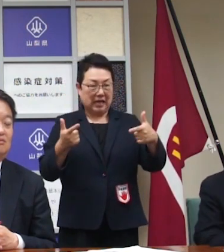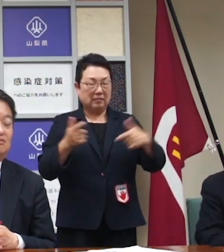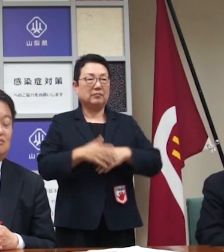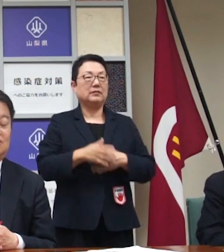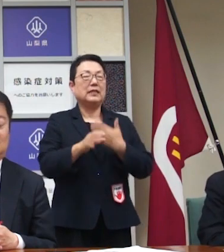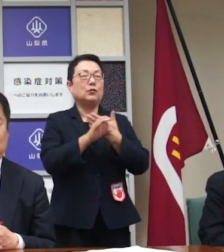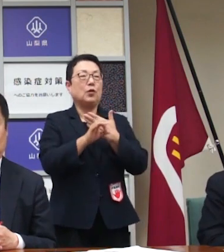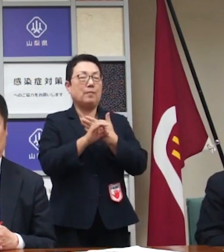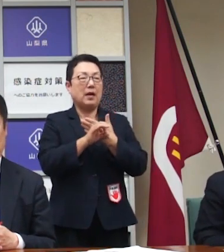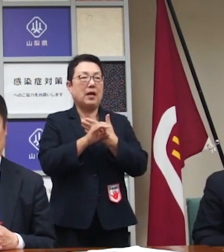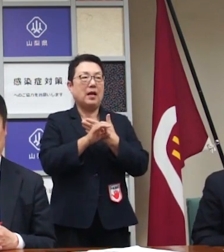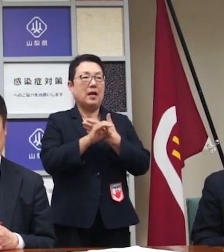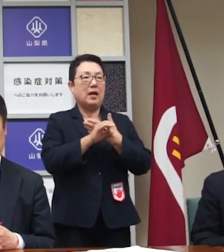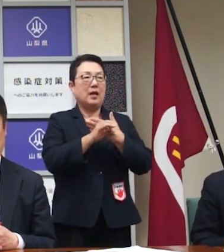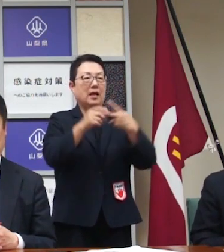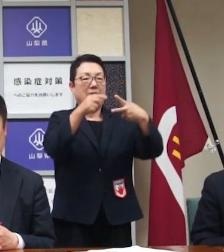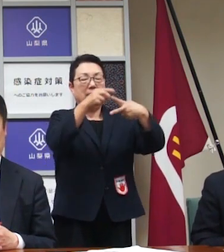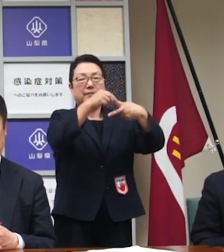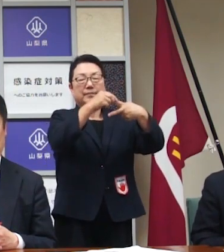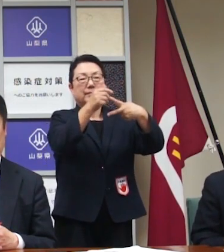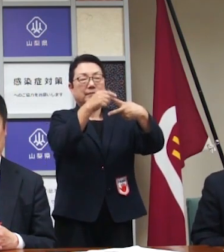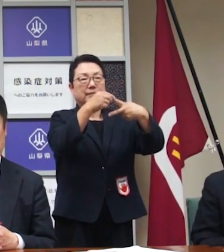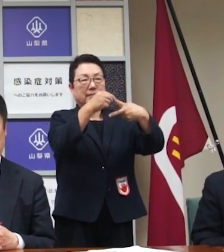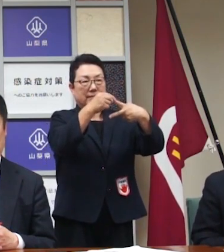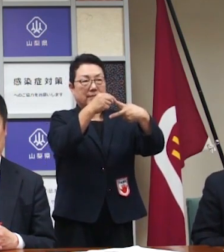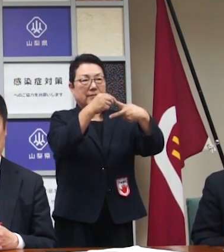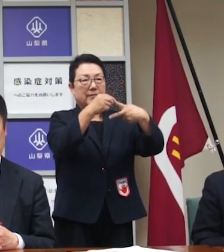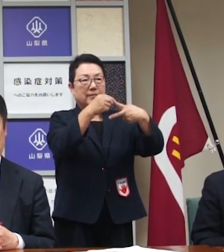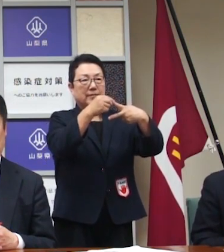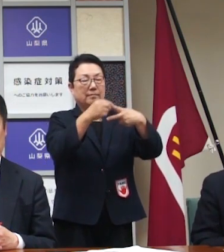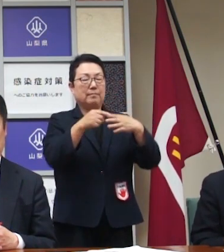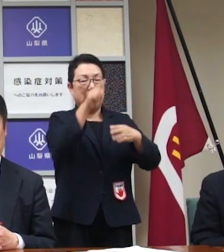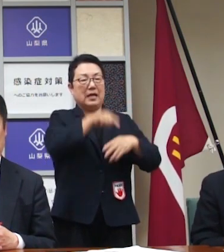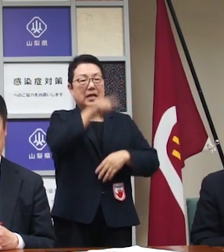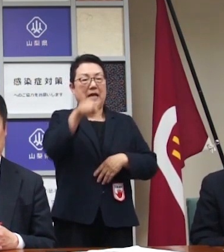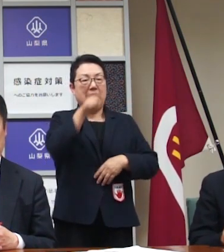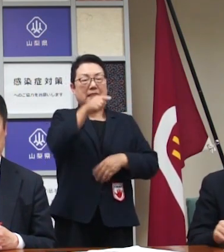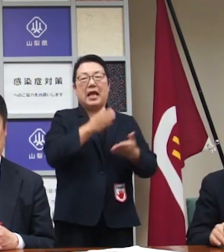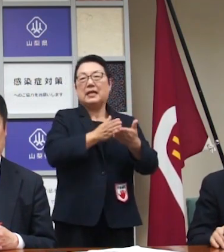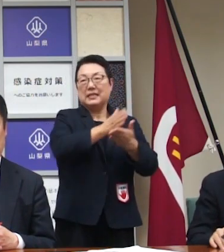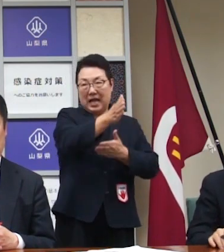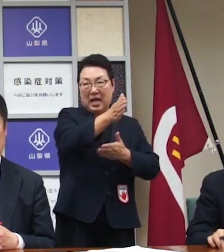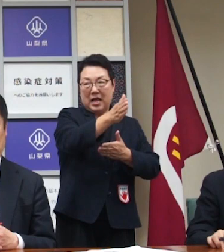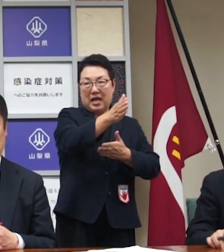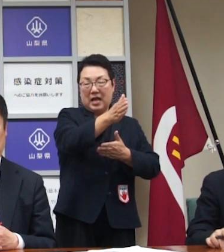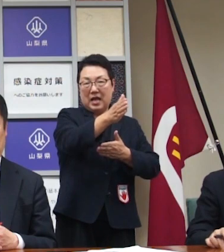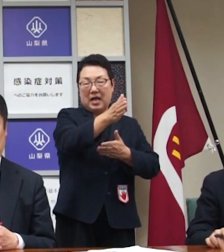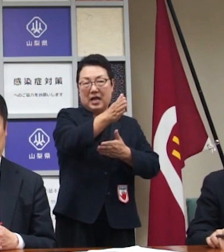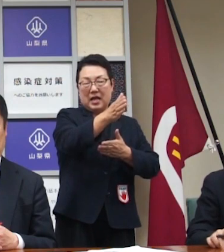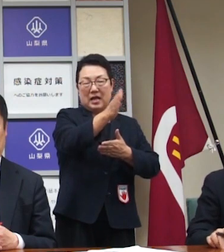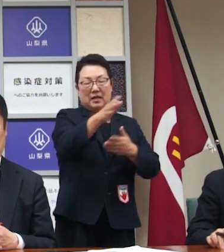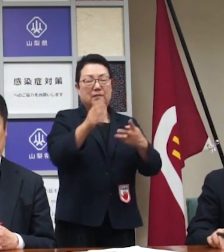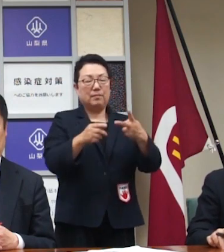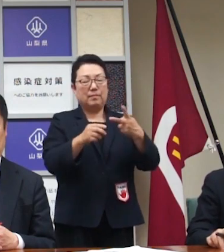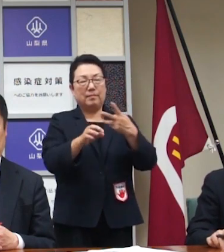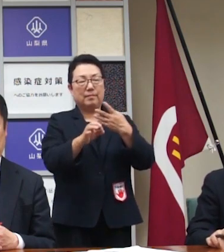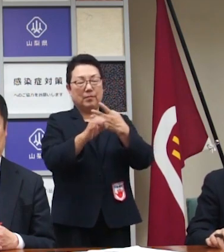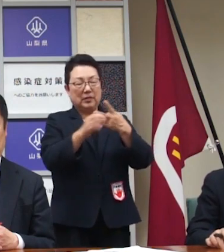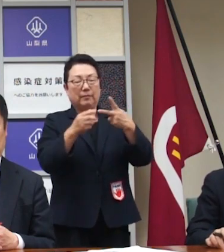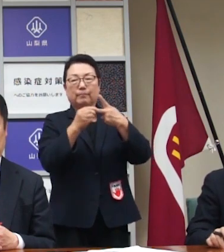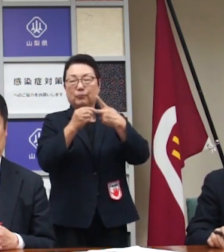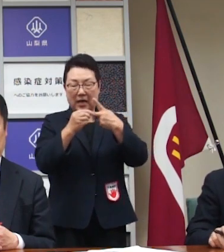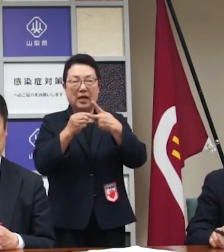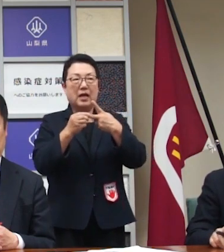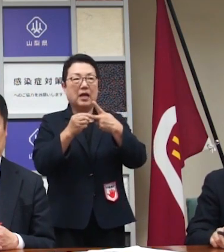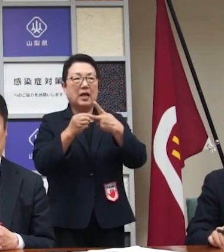ば A と1人目の男性の A と B の場合は、まあ、内科的な受診をされているけれども、B の2人